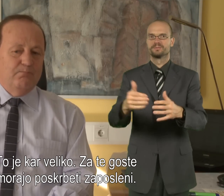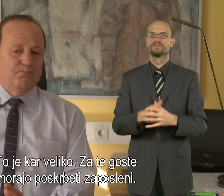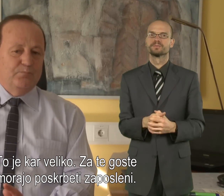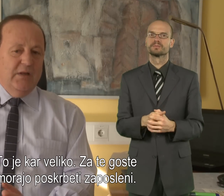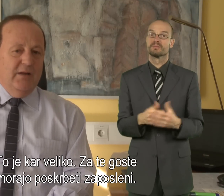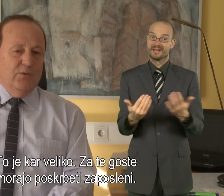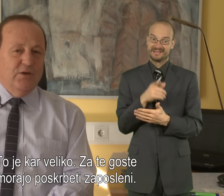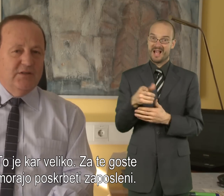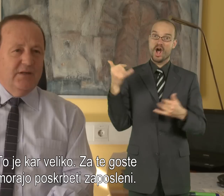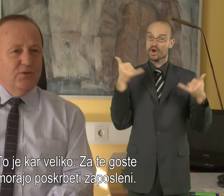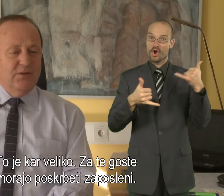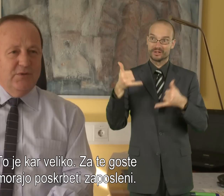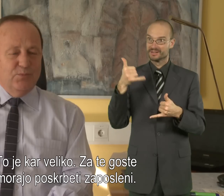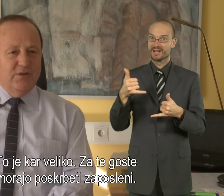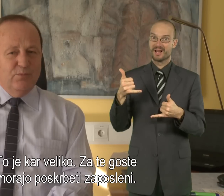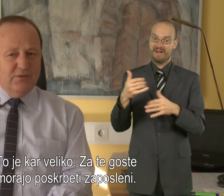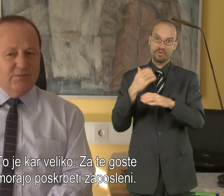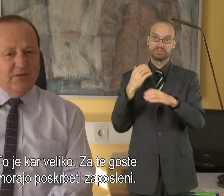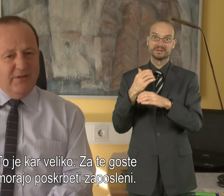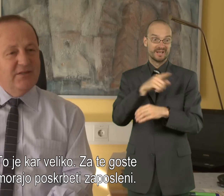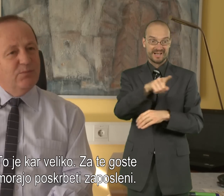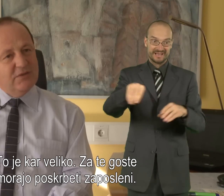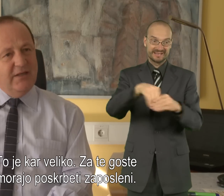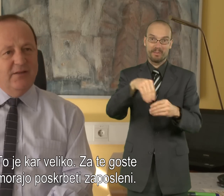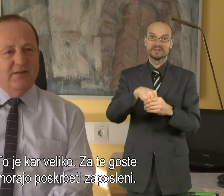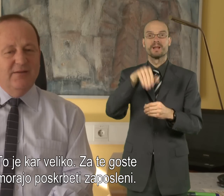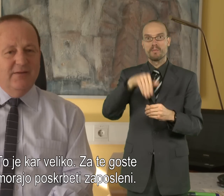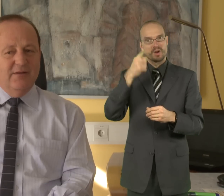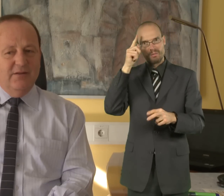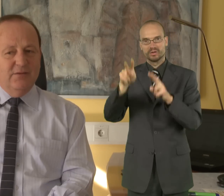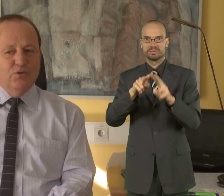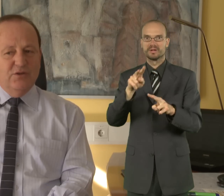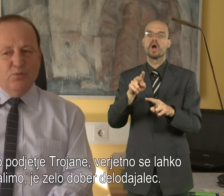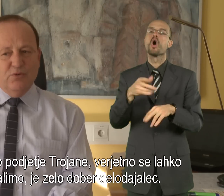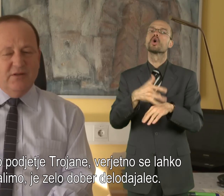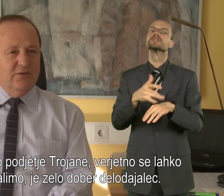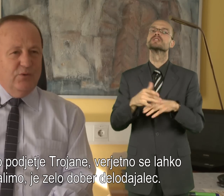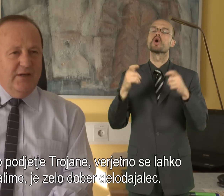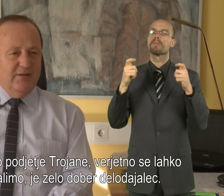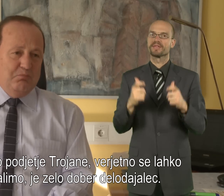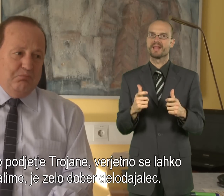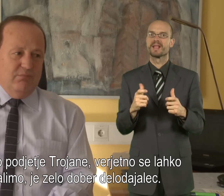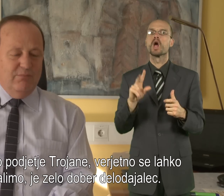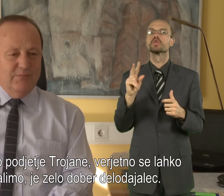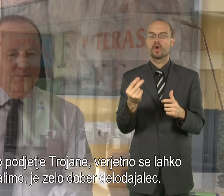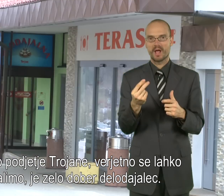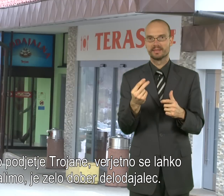je. No in za te goste pač morajo poskrbeti zaposleni, in gostinsko podjetje Trojane,